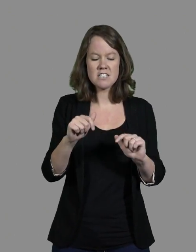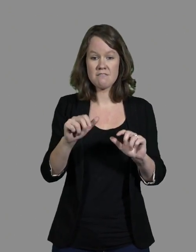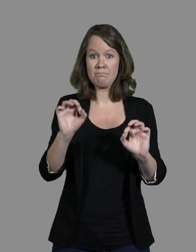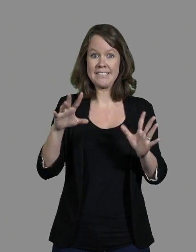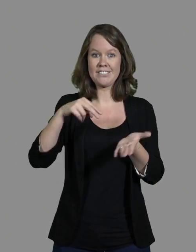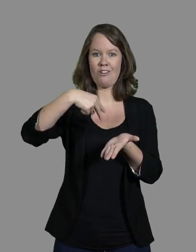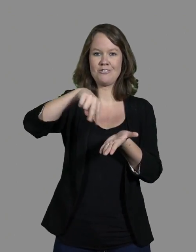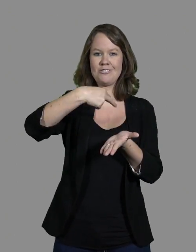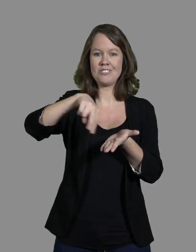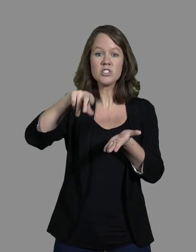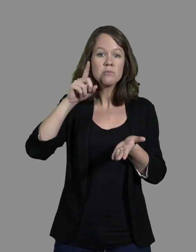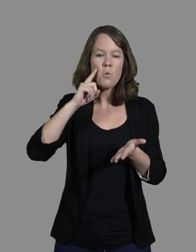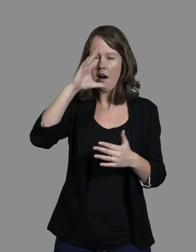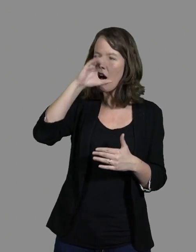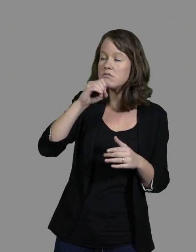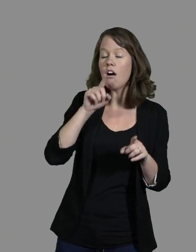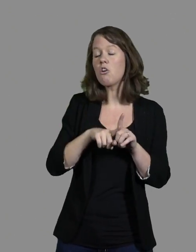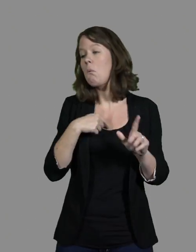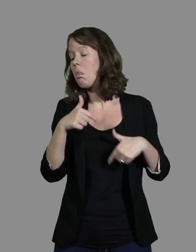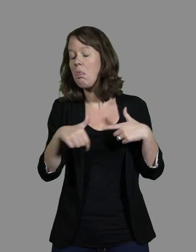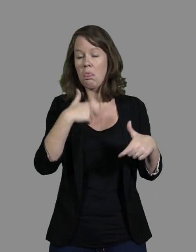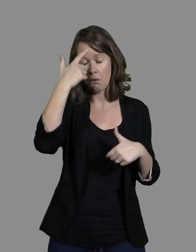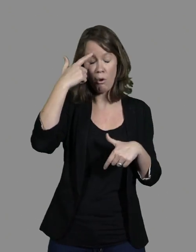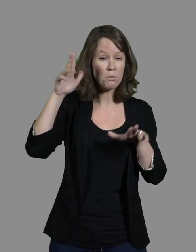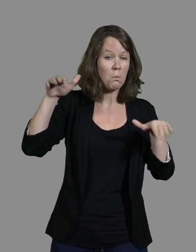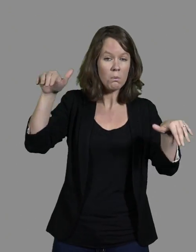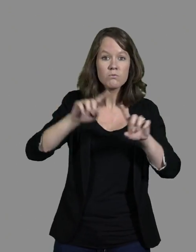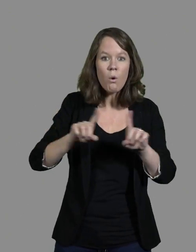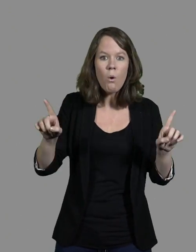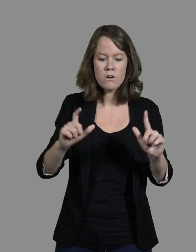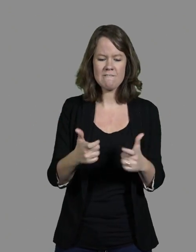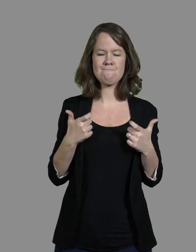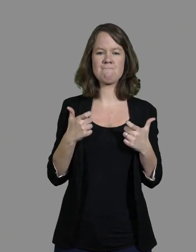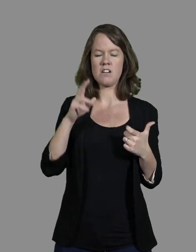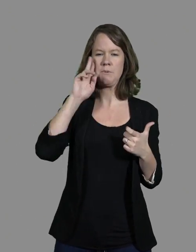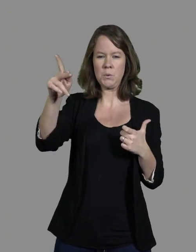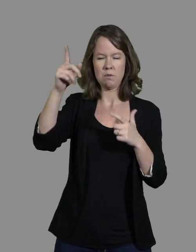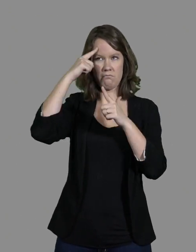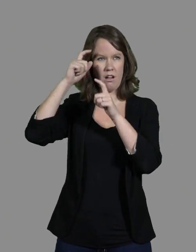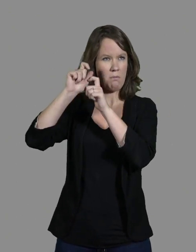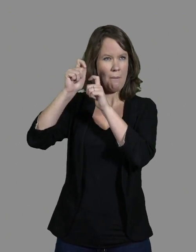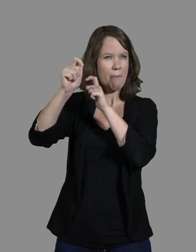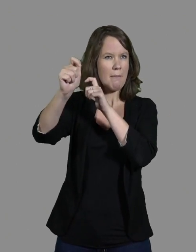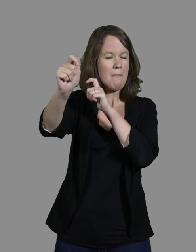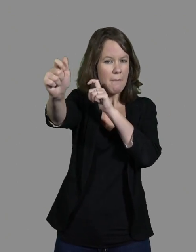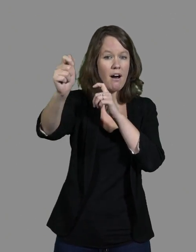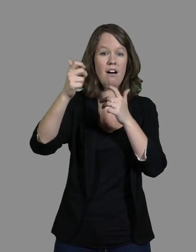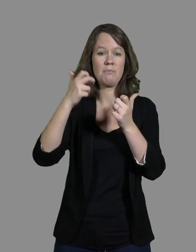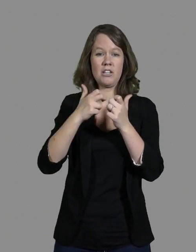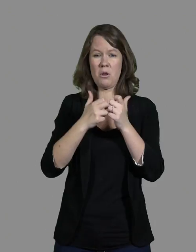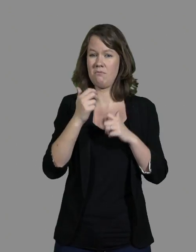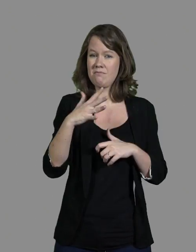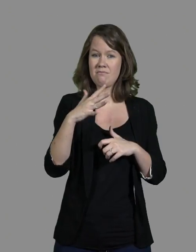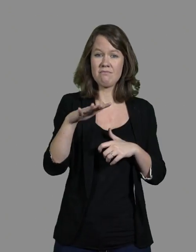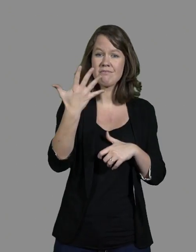pas de hasard. Toutes les gestuelles que je fais, il n'y aucun hasard, il n'y aucune surprise. On peut me voir pendant 15 jours marcher. vais toujours faire les